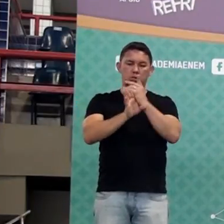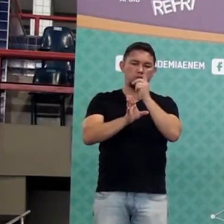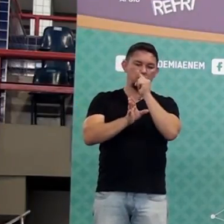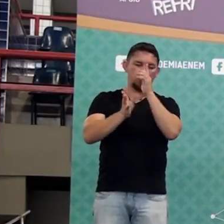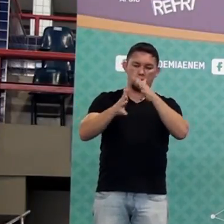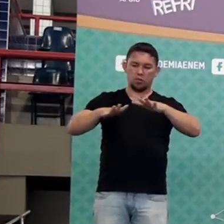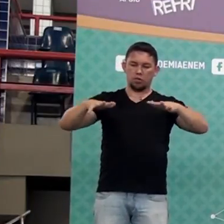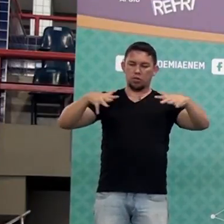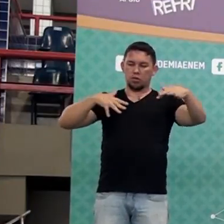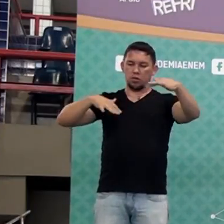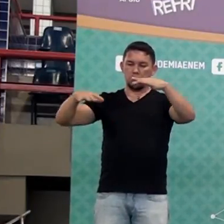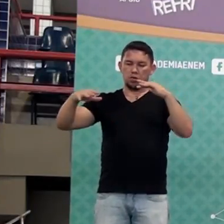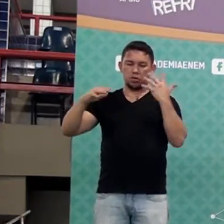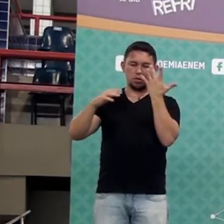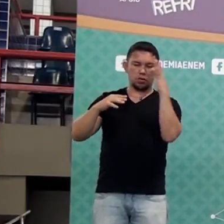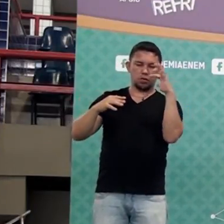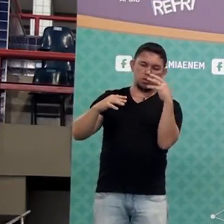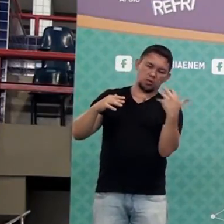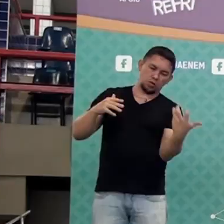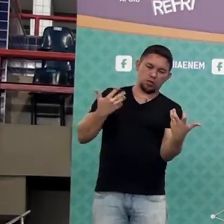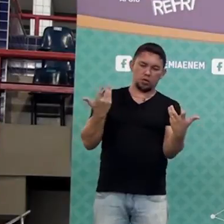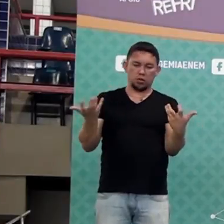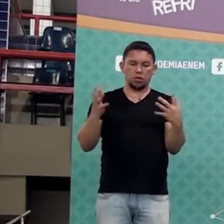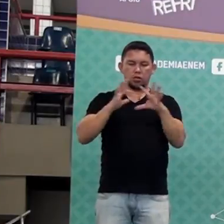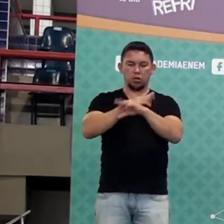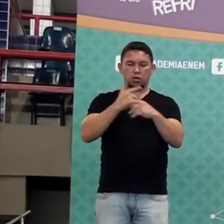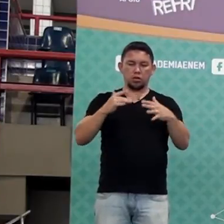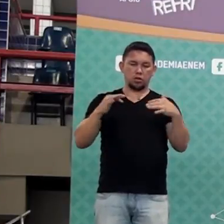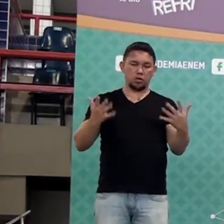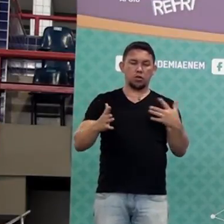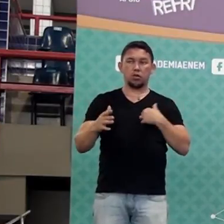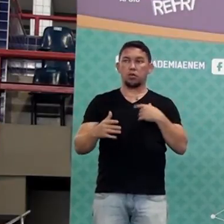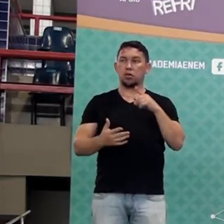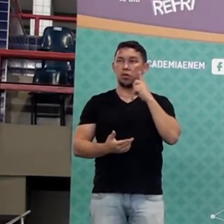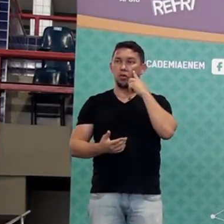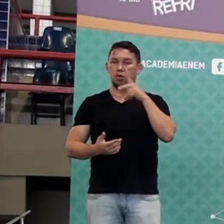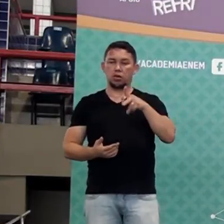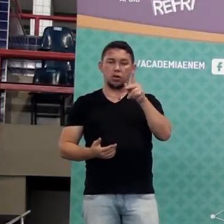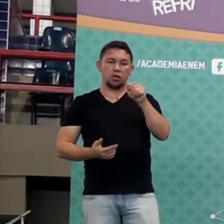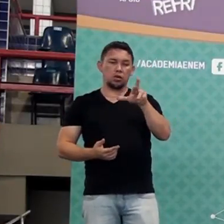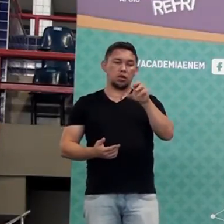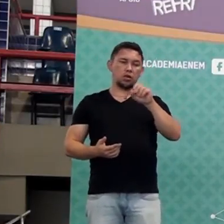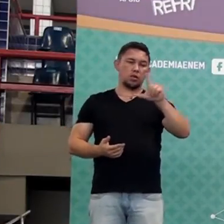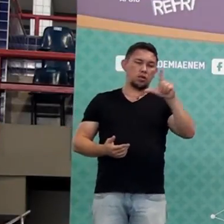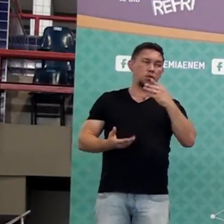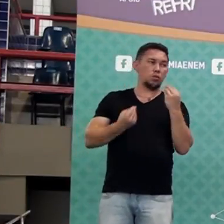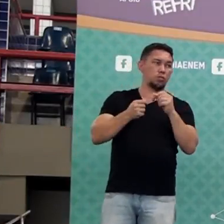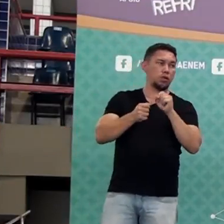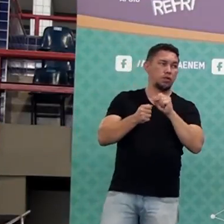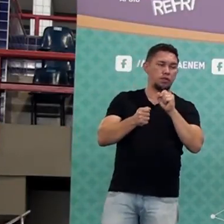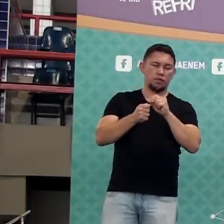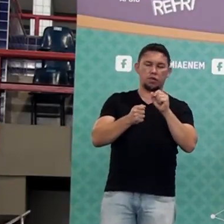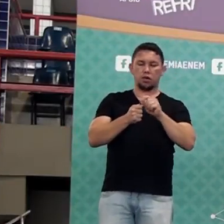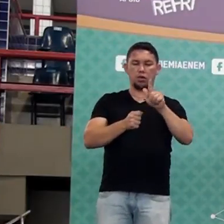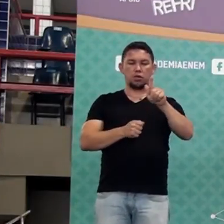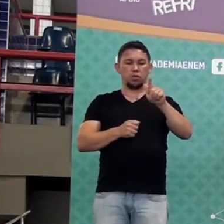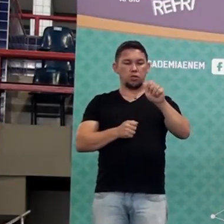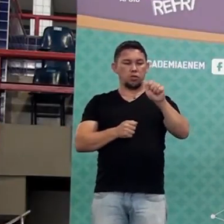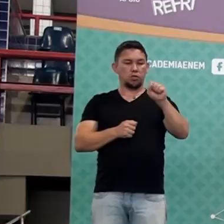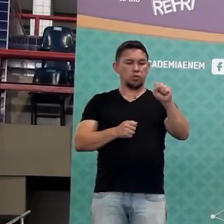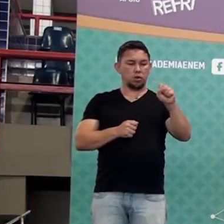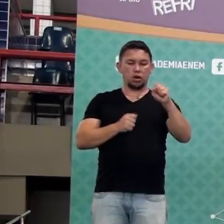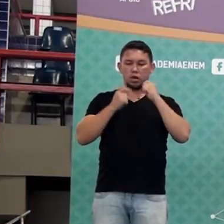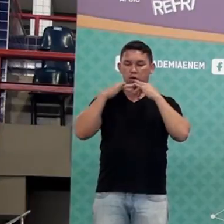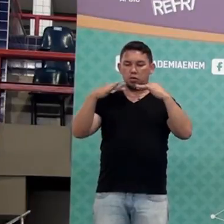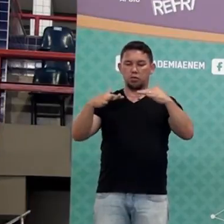pelas áreas alagadas, tá? A Carol está perguntando como é produzido o gás natural. O gás natural, ele